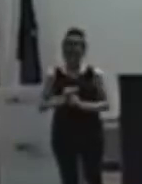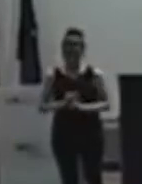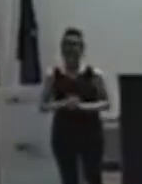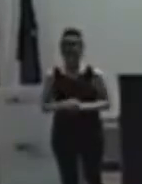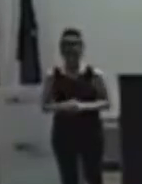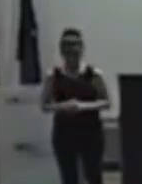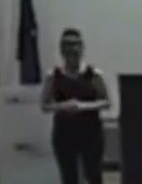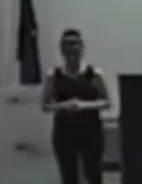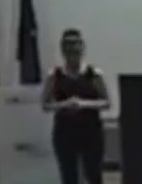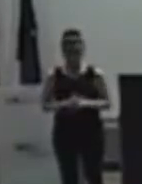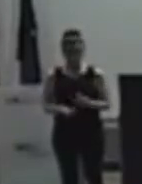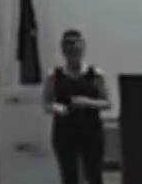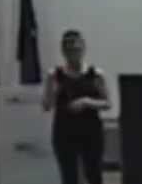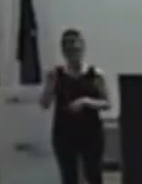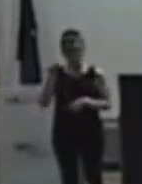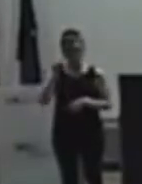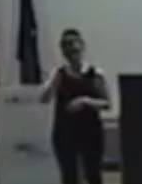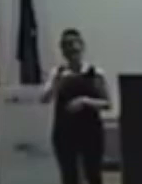Y ahí es donde ya